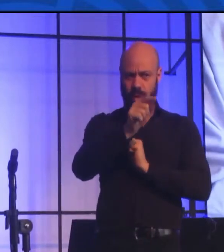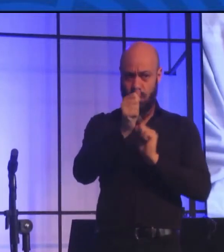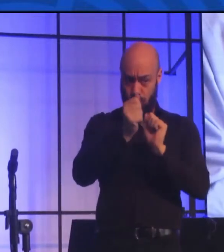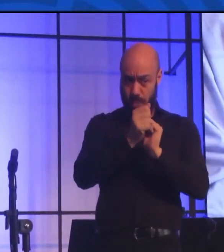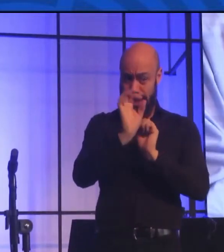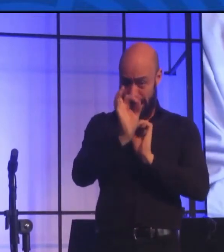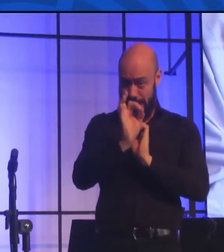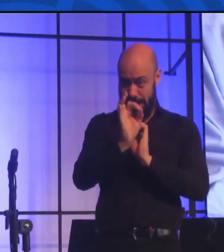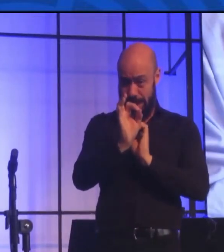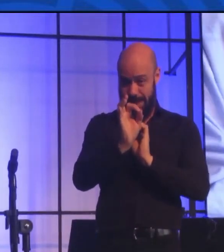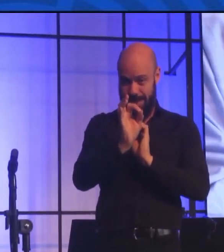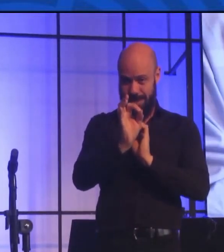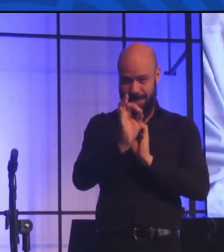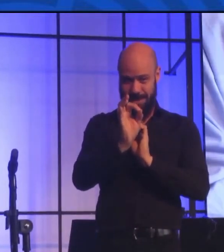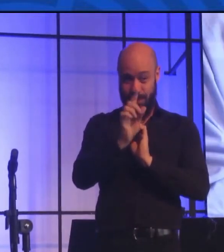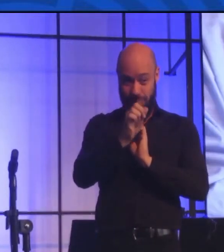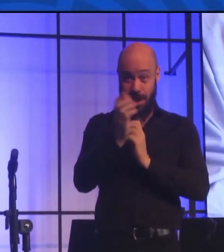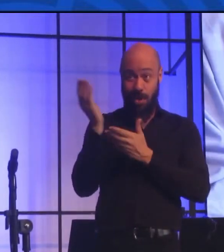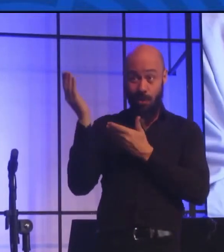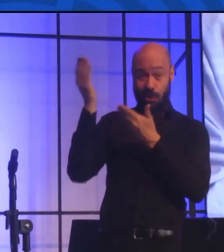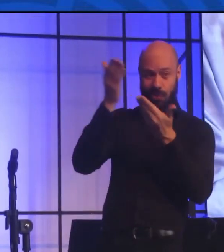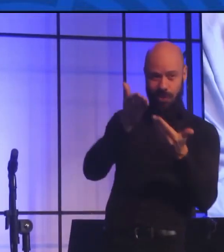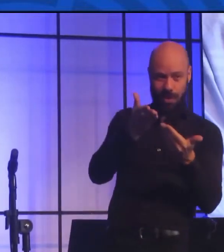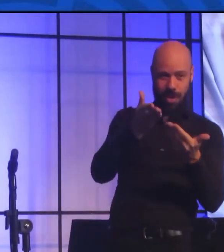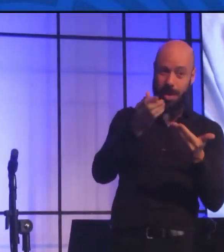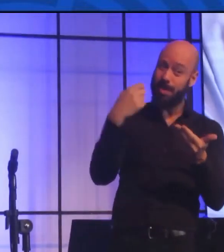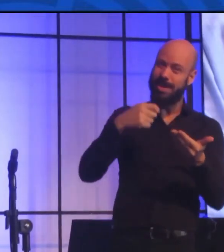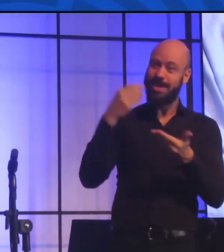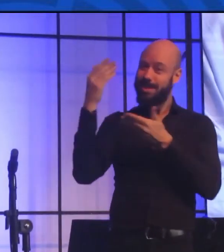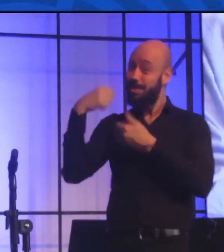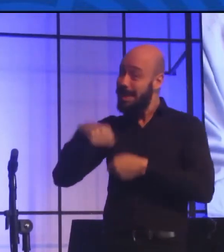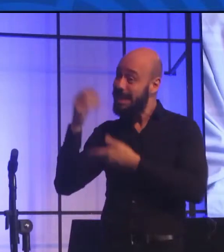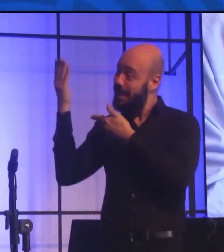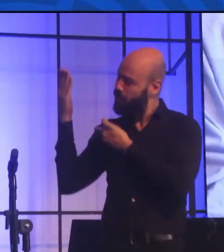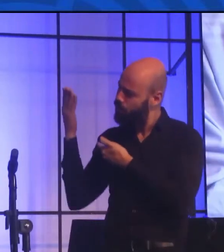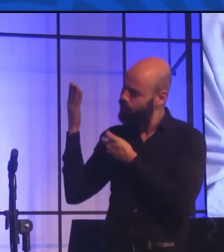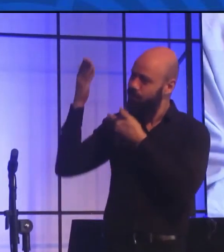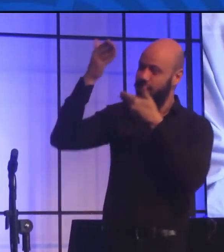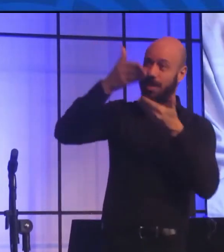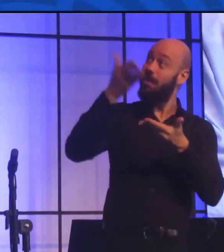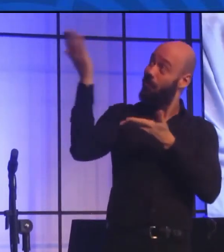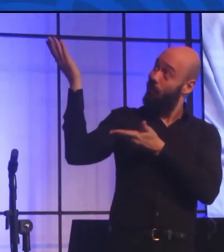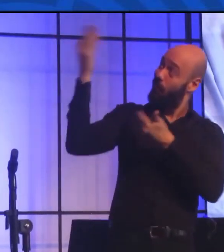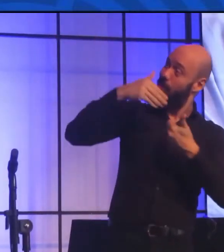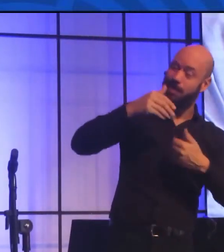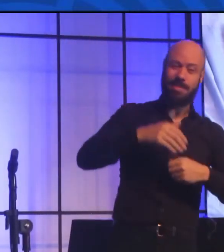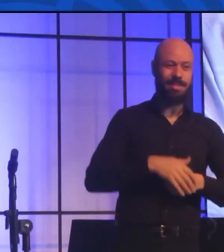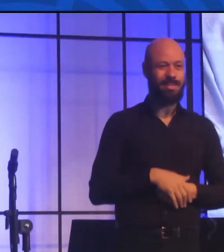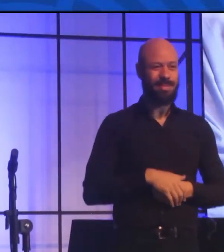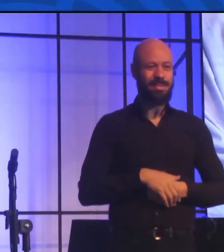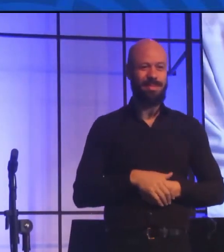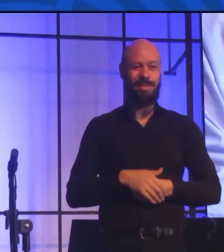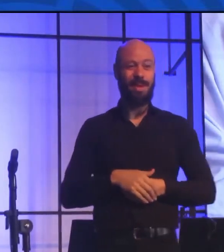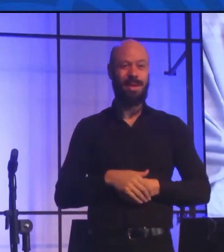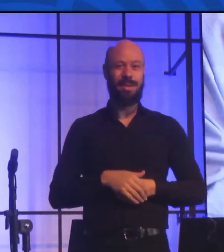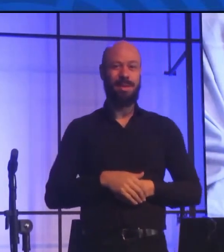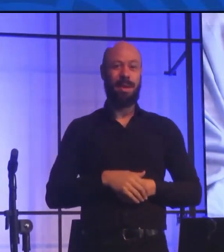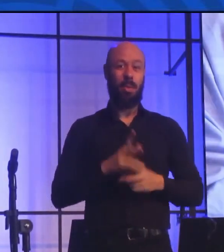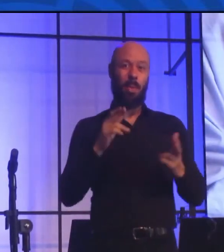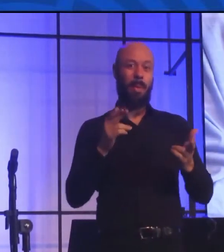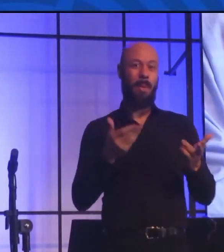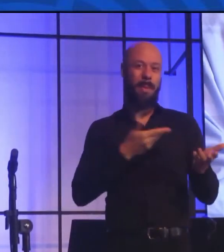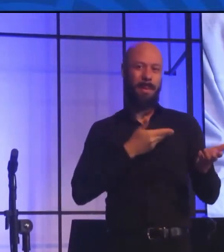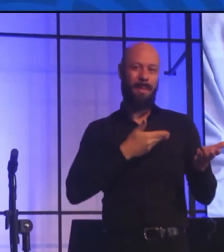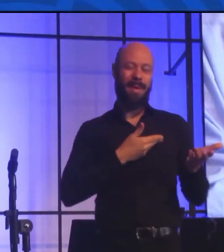vai fazer. Mas eu vou dizer uma coisa para você: você se surpreenderá, você ficará